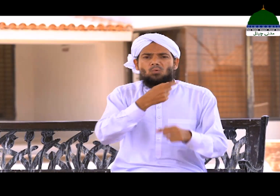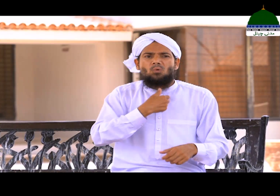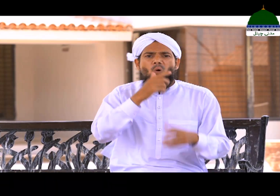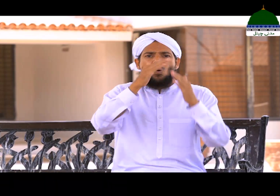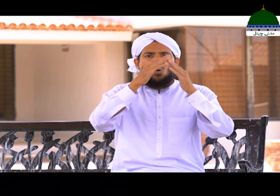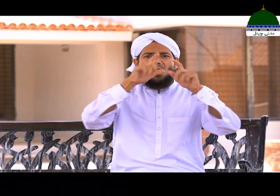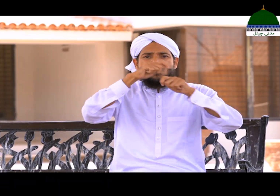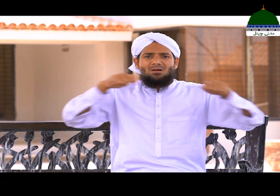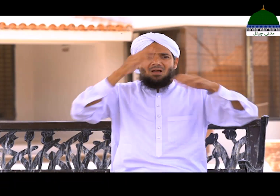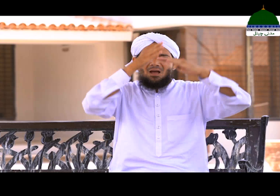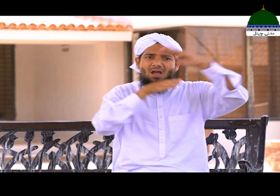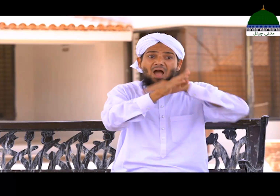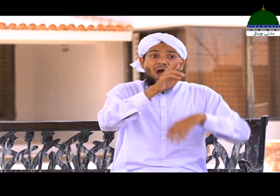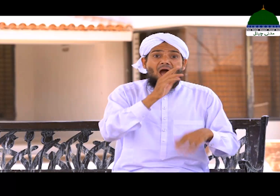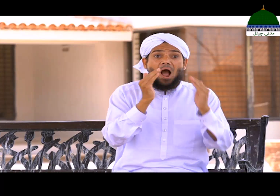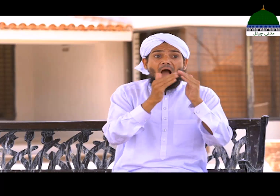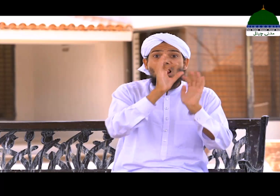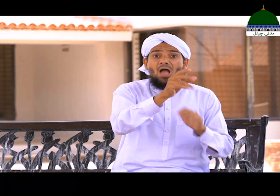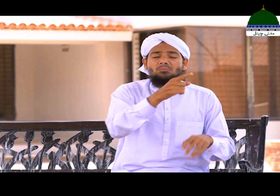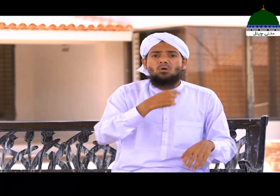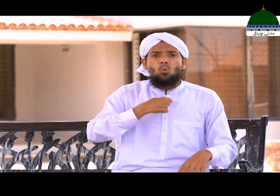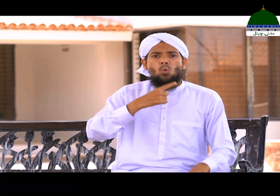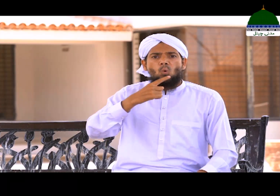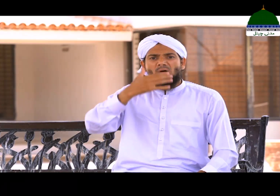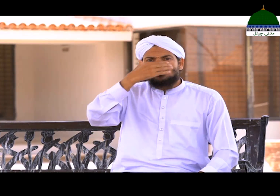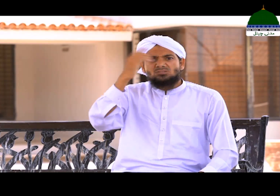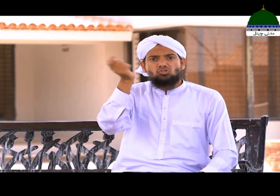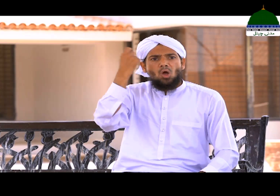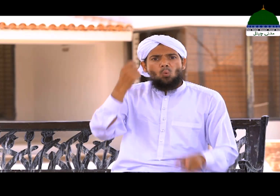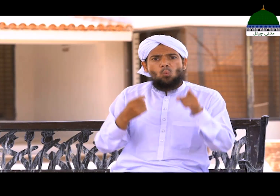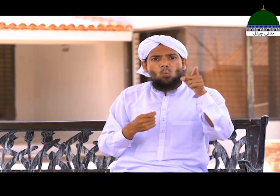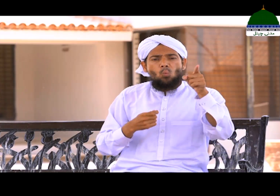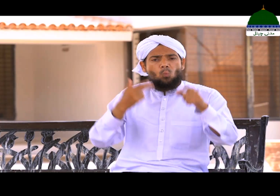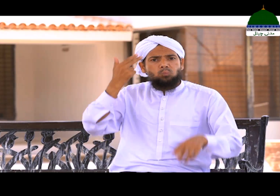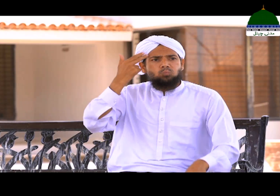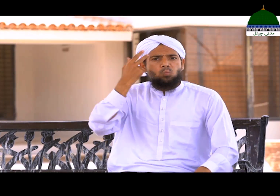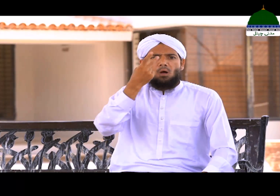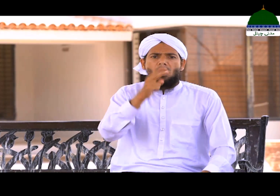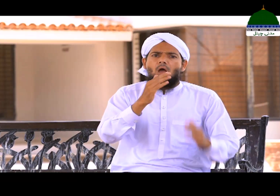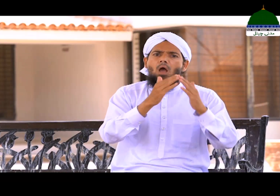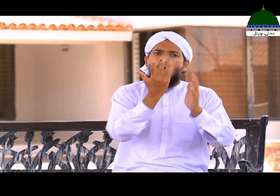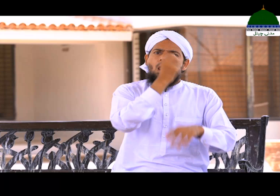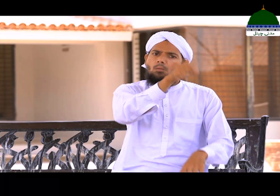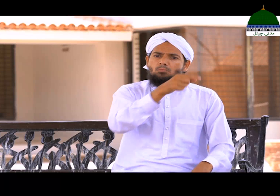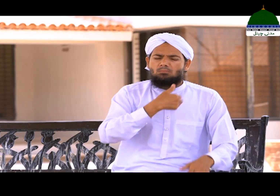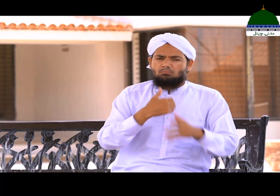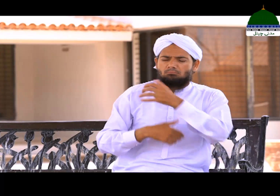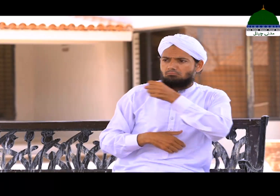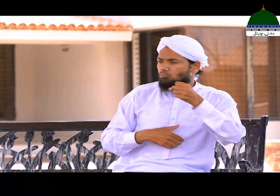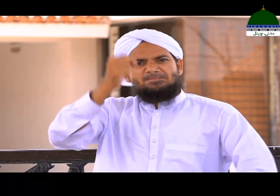خیمہ اسی خوفناک ڈاکو کا تھا۔ میری پکار سن کر بجائے پانی کے ننگی تلوار لیے وہ